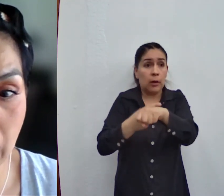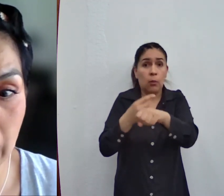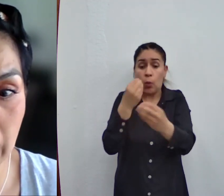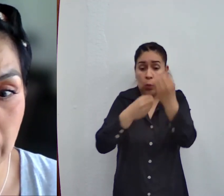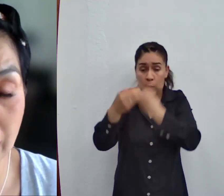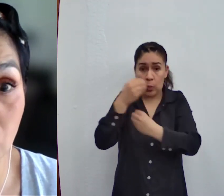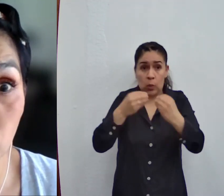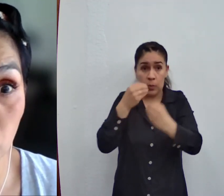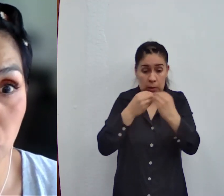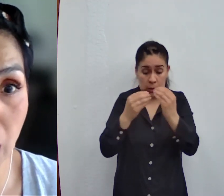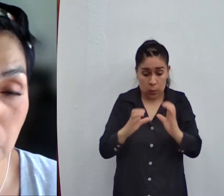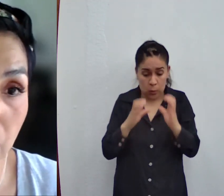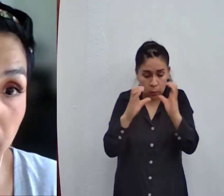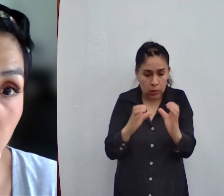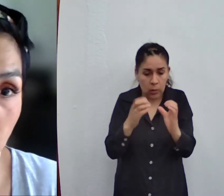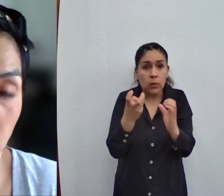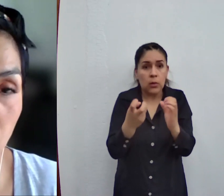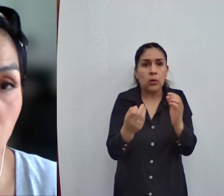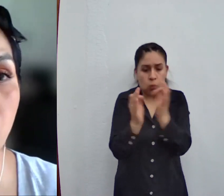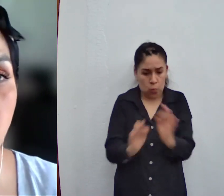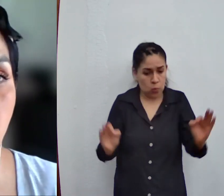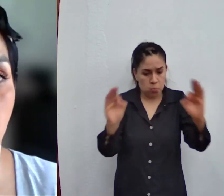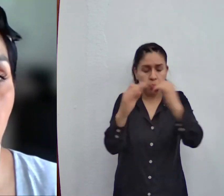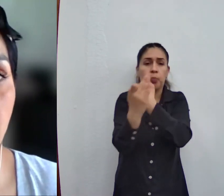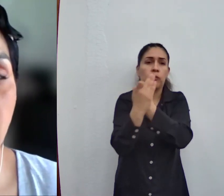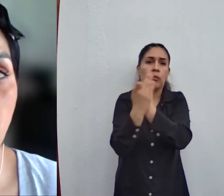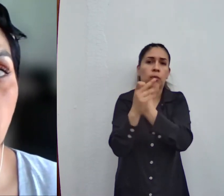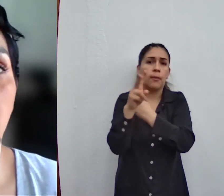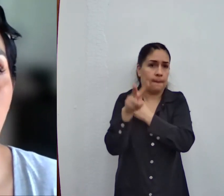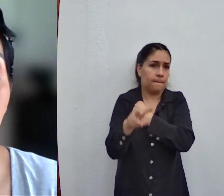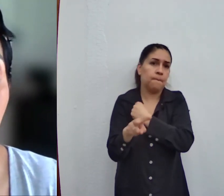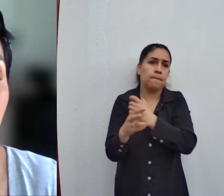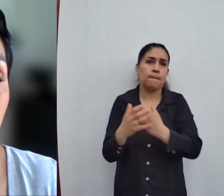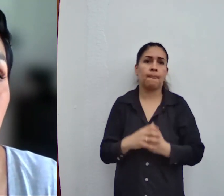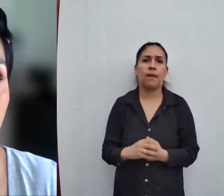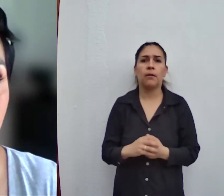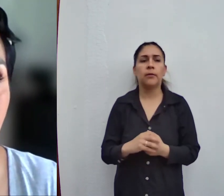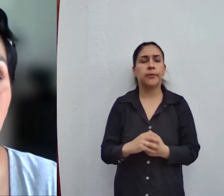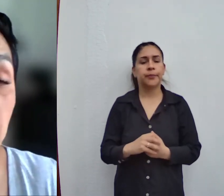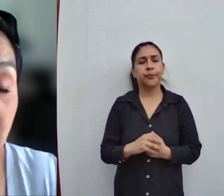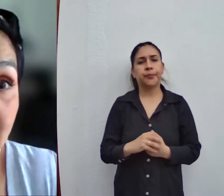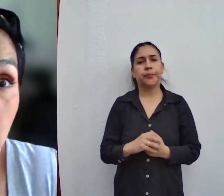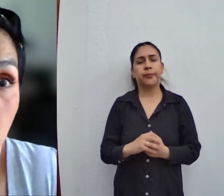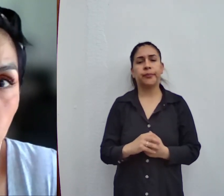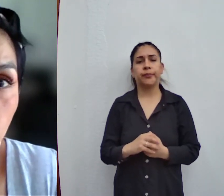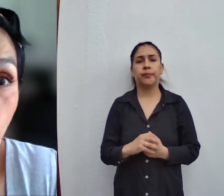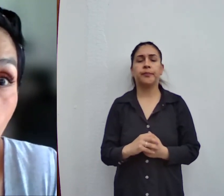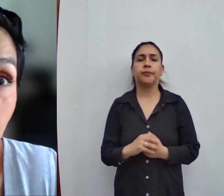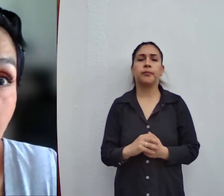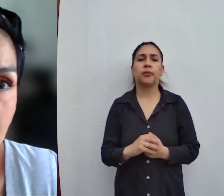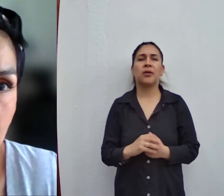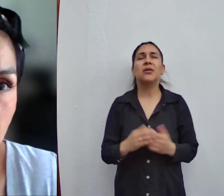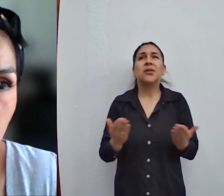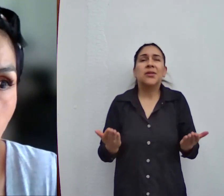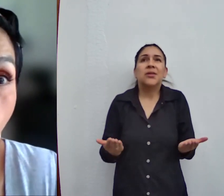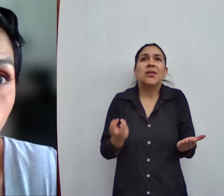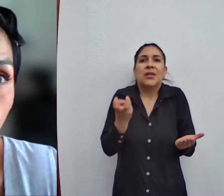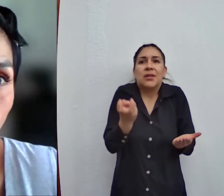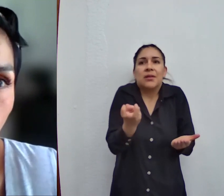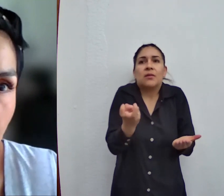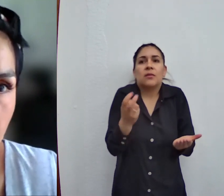acceso al seguro social por esta condición, porque ya no pude laborar de manera, digamos, normal